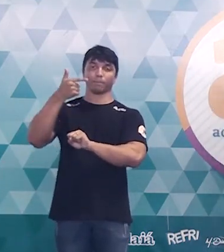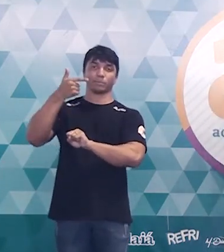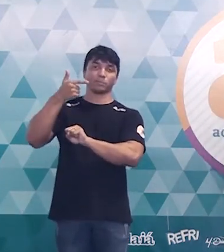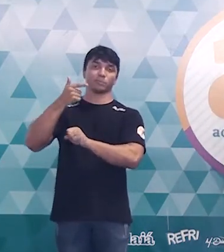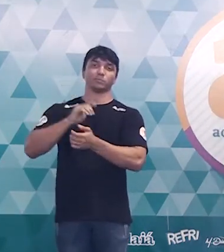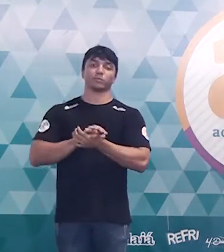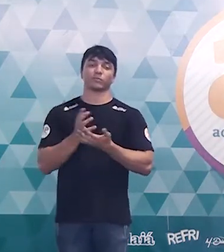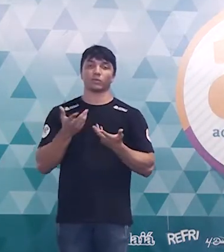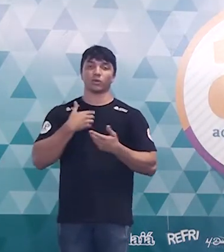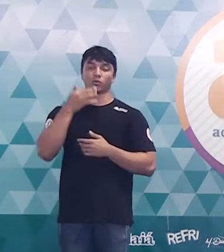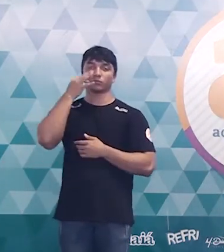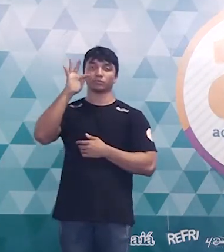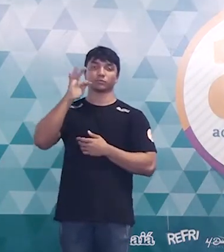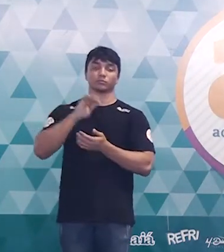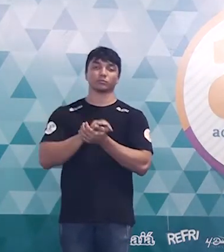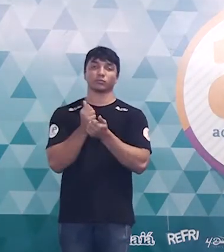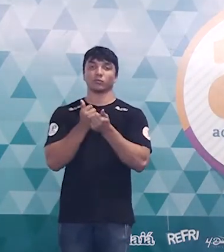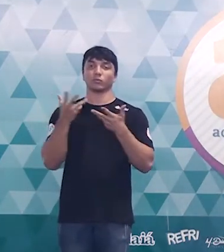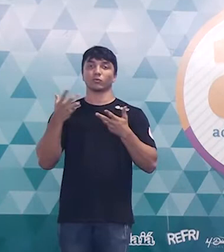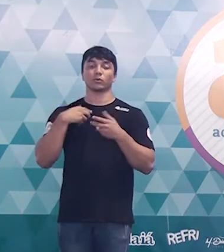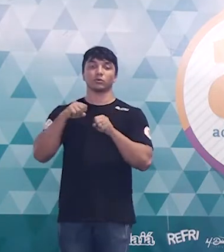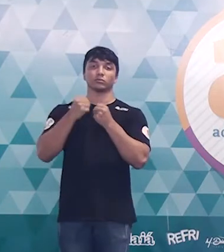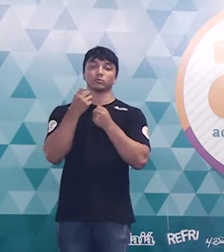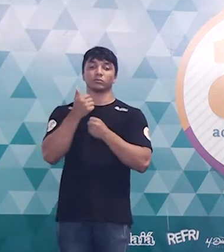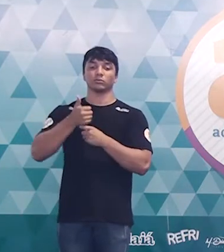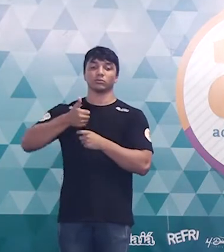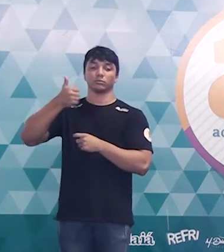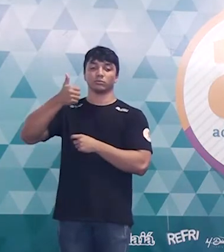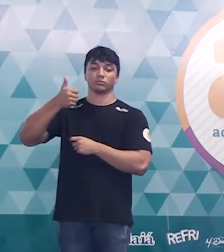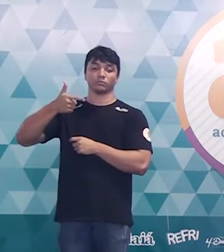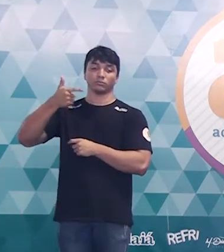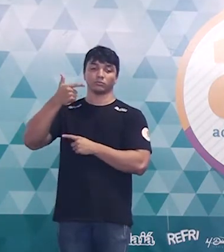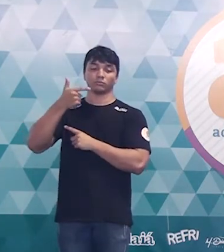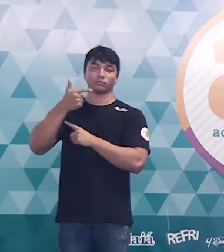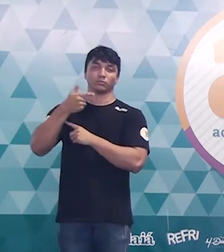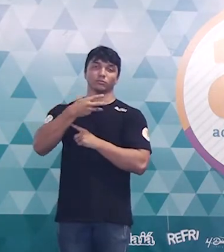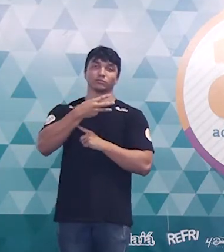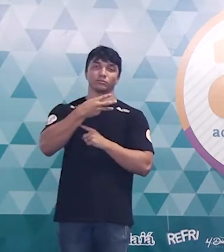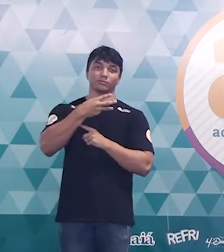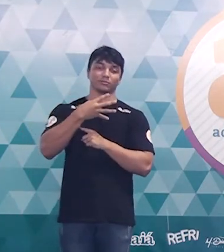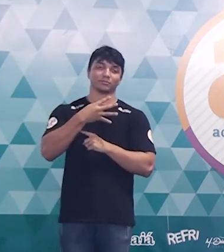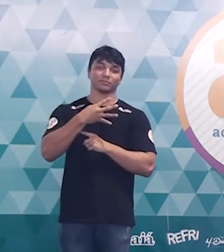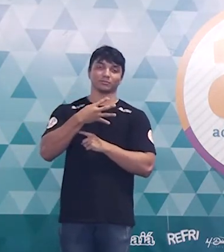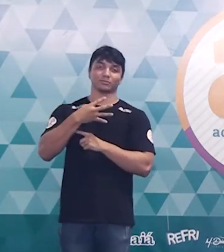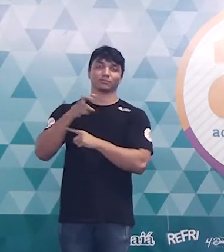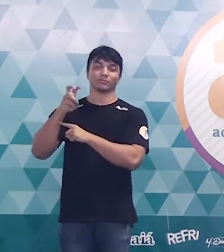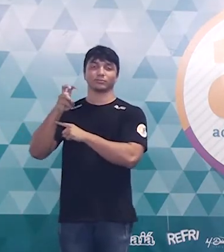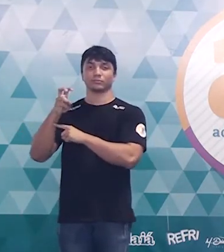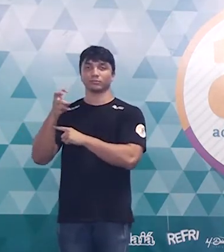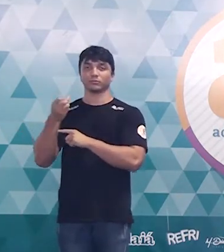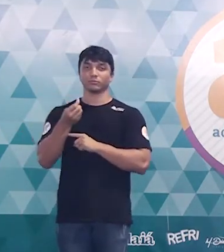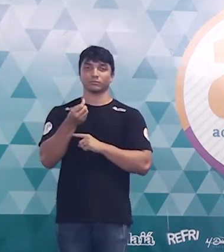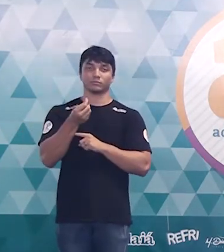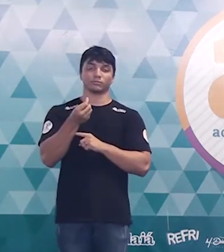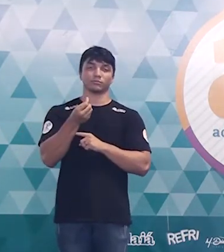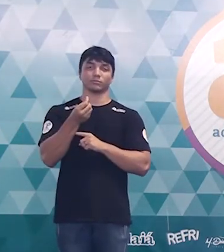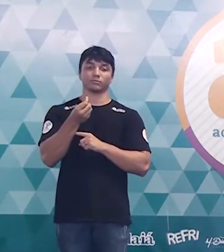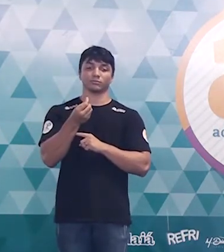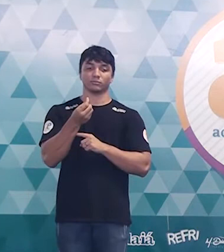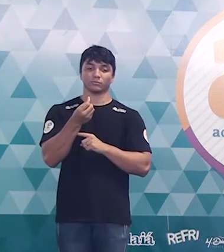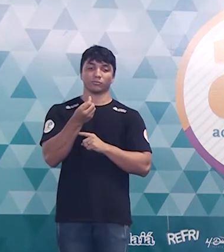agora em francês. Quantas eu peguei? 1, 2, 3, 4, 5,